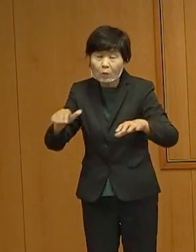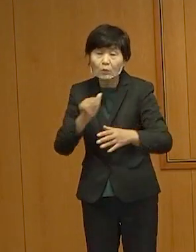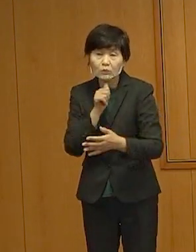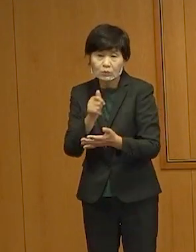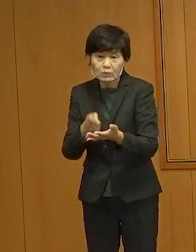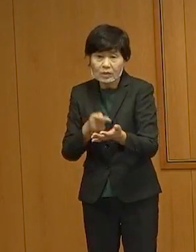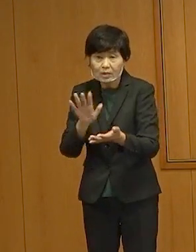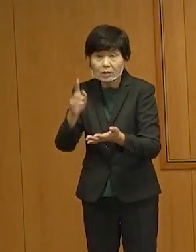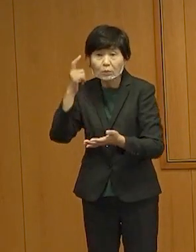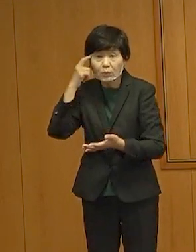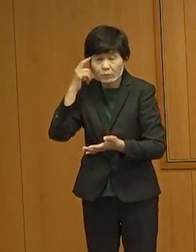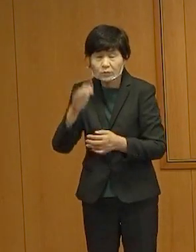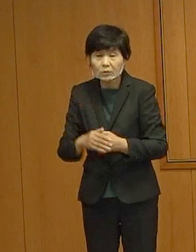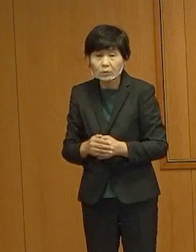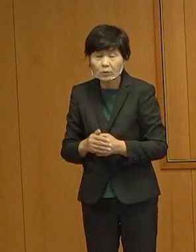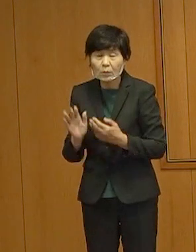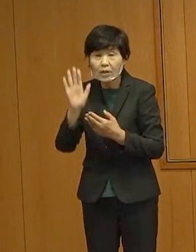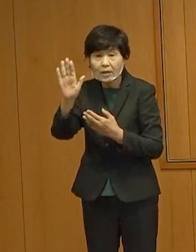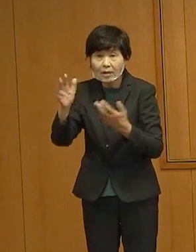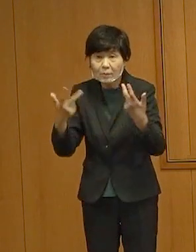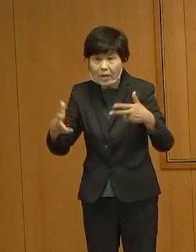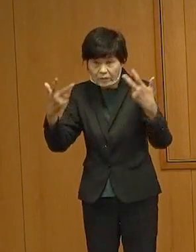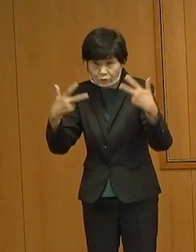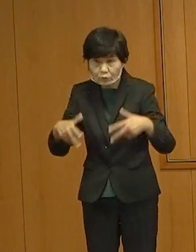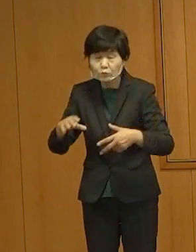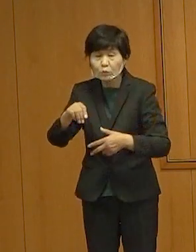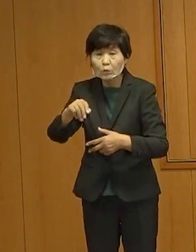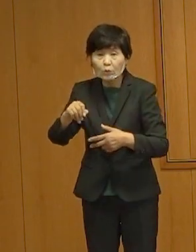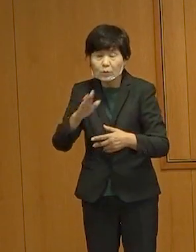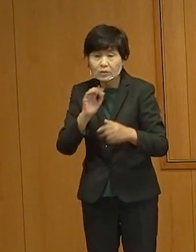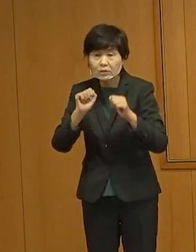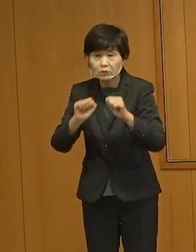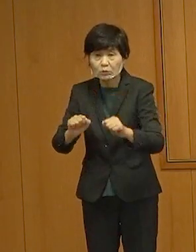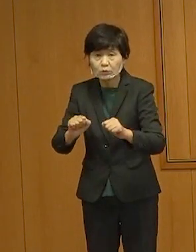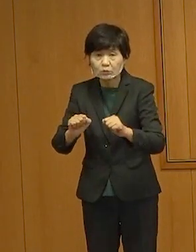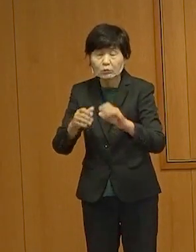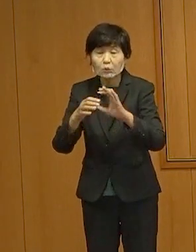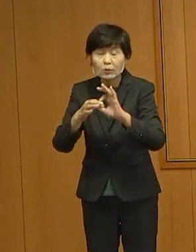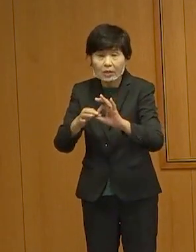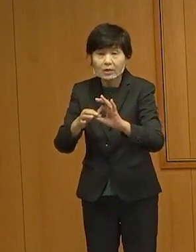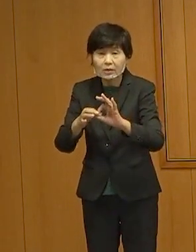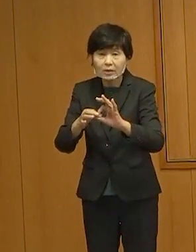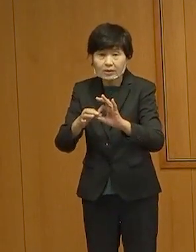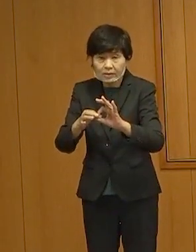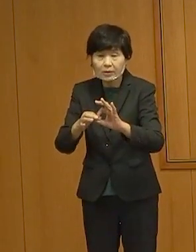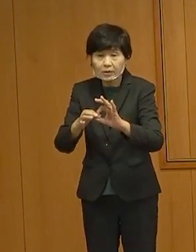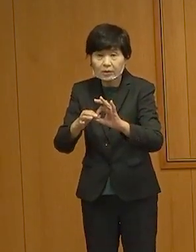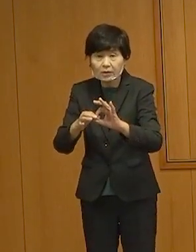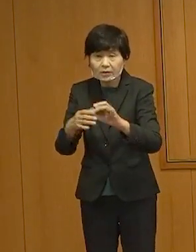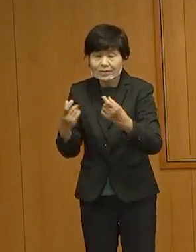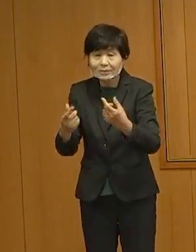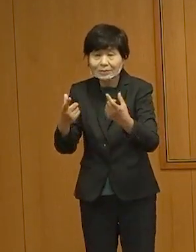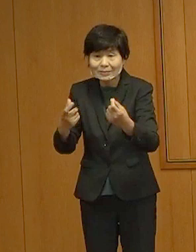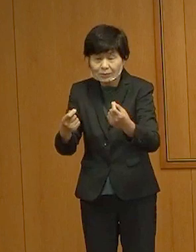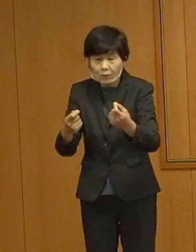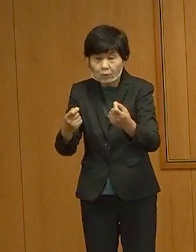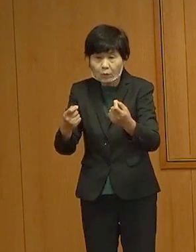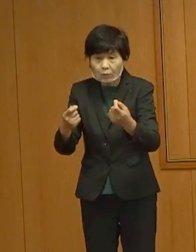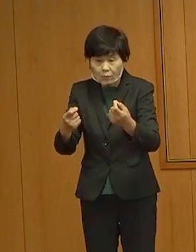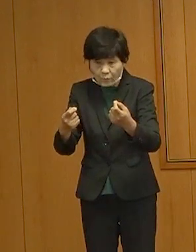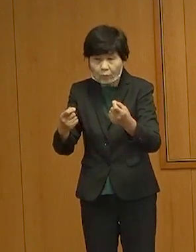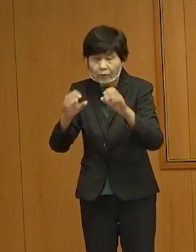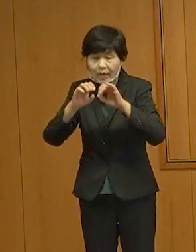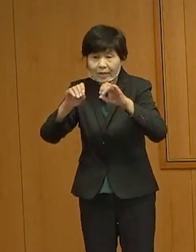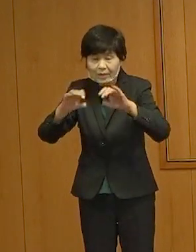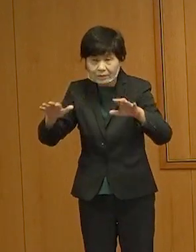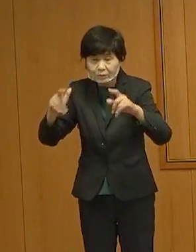ますが、今後毎週土曜日実施をするということで、しっかりと街頭啓発等もやっていきたいというふうに考えており